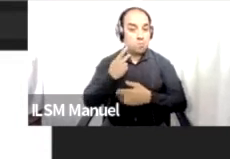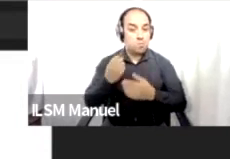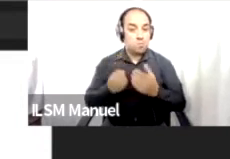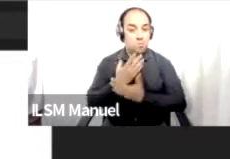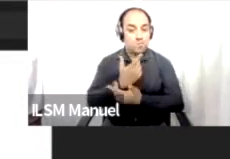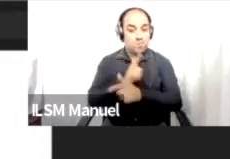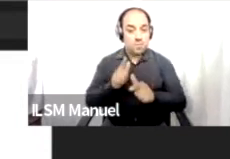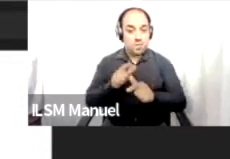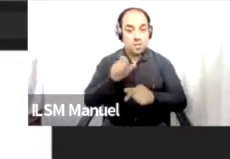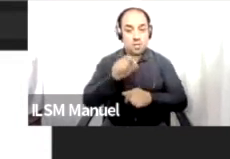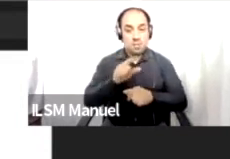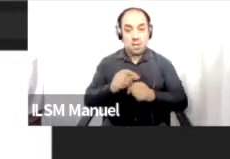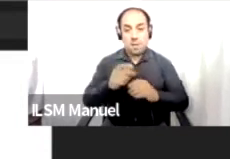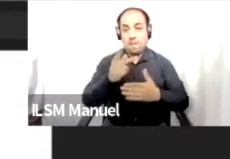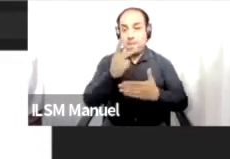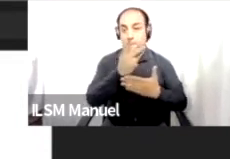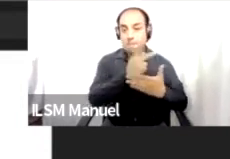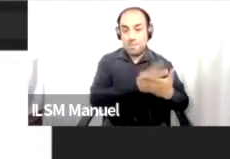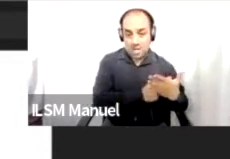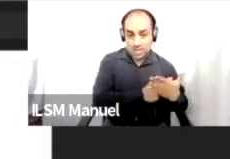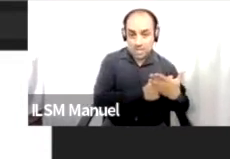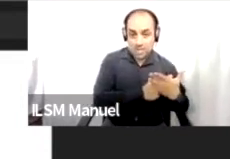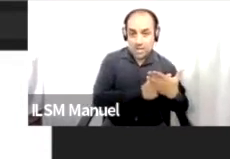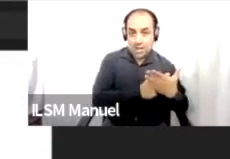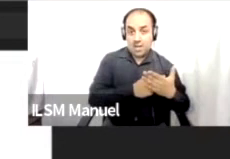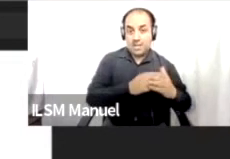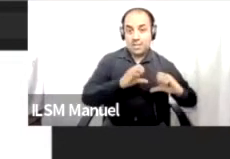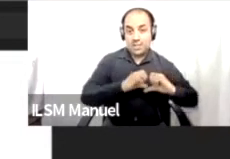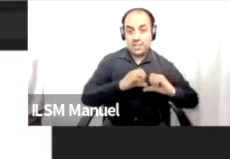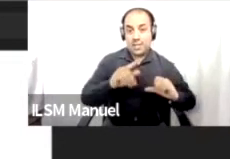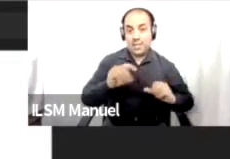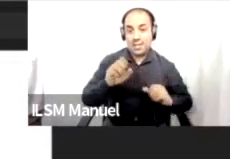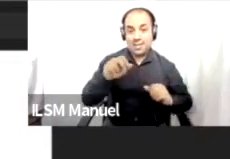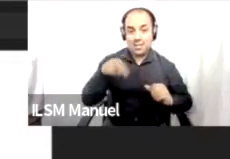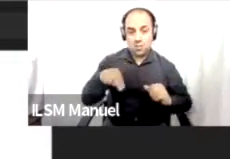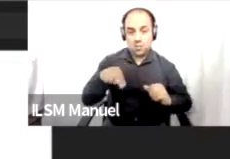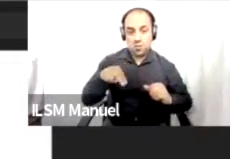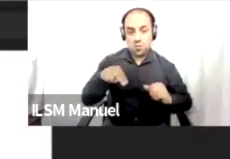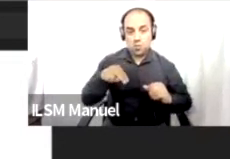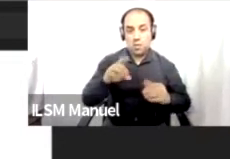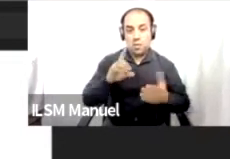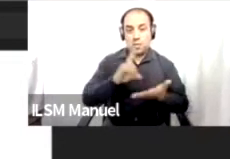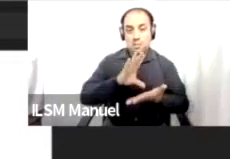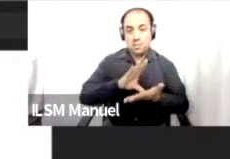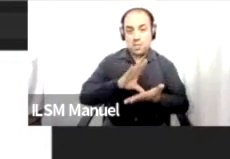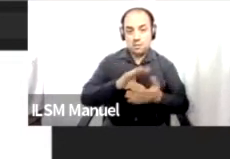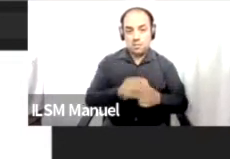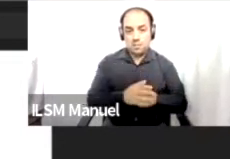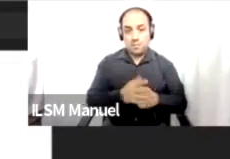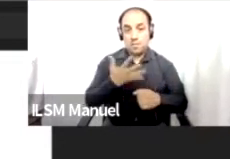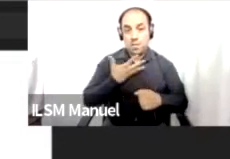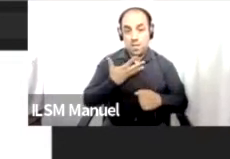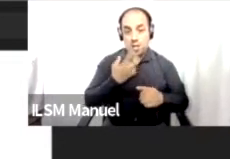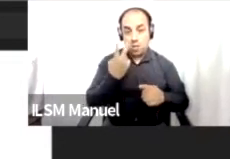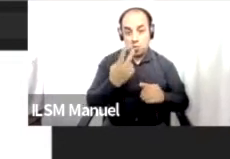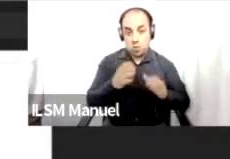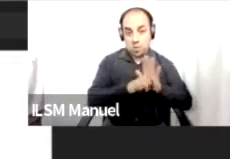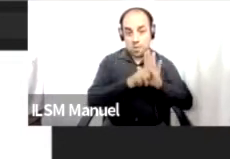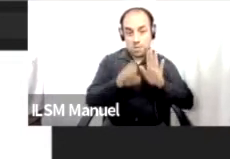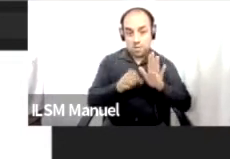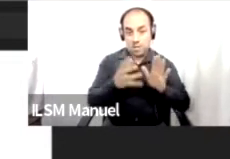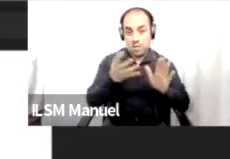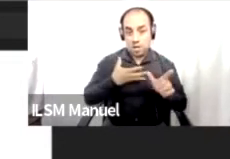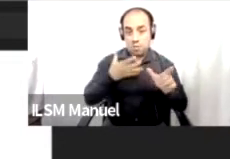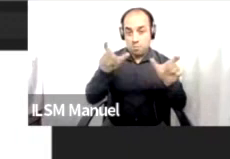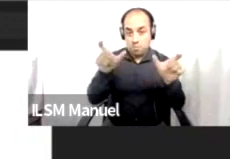de la discapacidad. Aunque claro, hay que hacer dos diferencias, ¿no? Por ejemplo, aquí están dos columnas, una en la cual